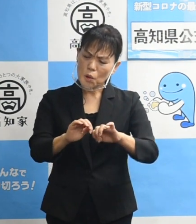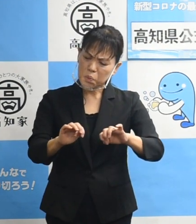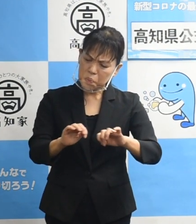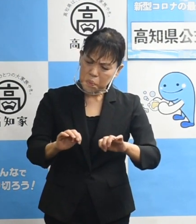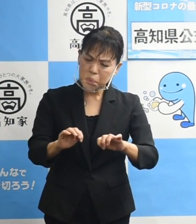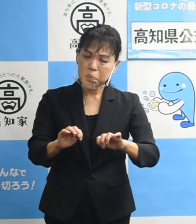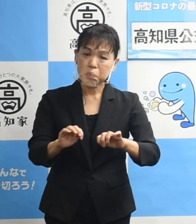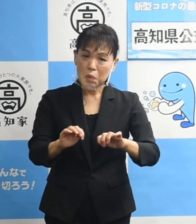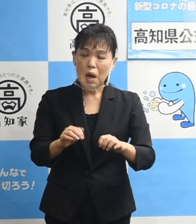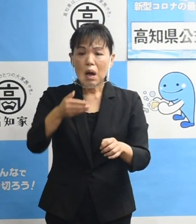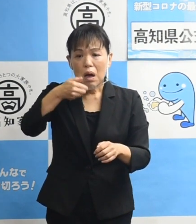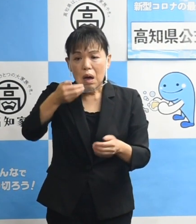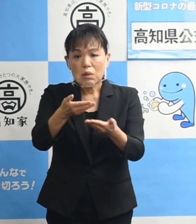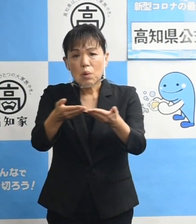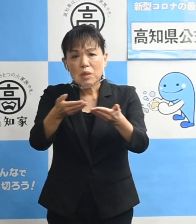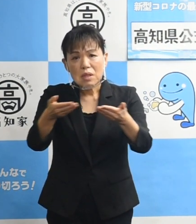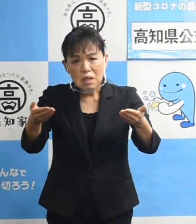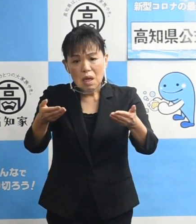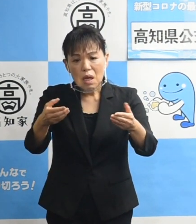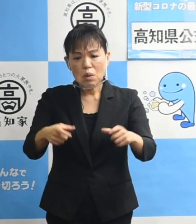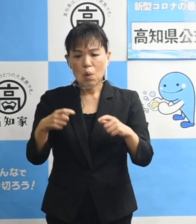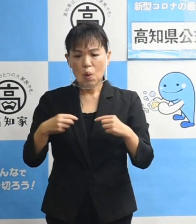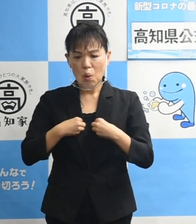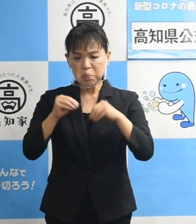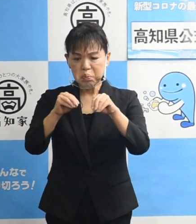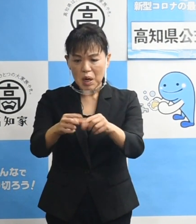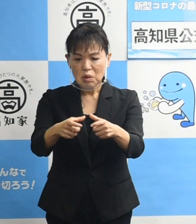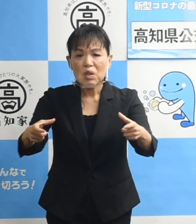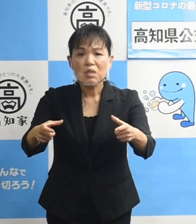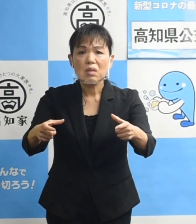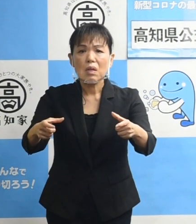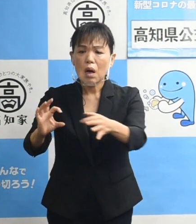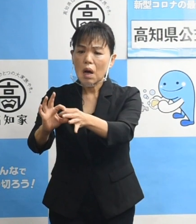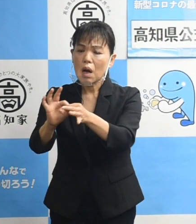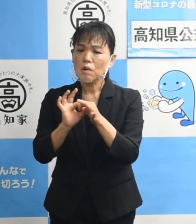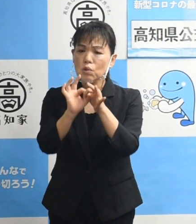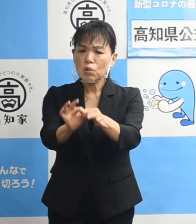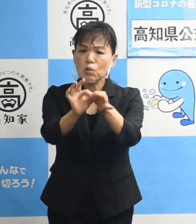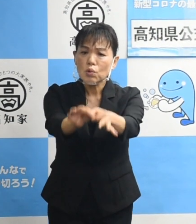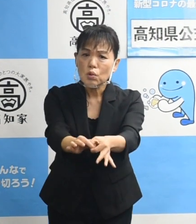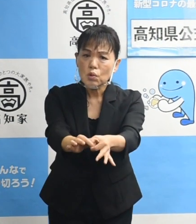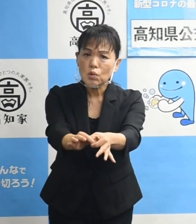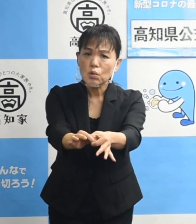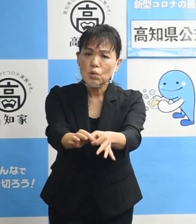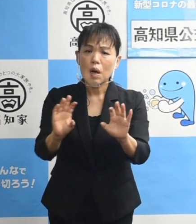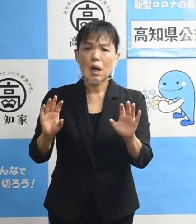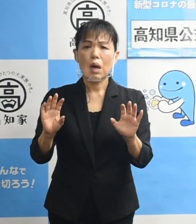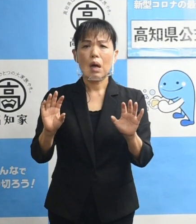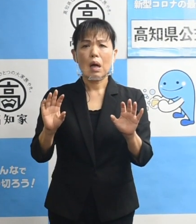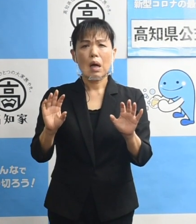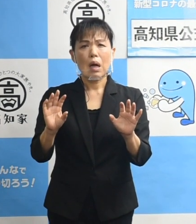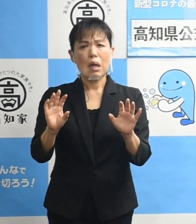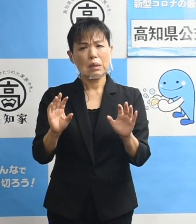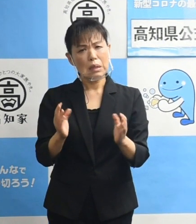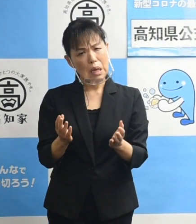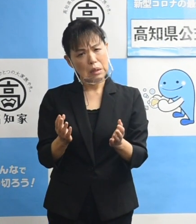ですね、この飲食店の場でのクラスターが続出するというところまでは至っていないわけではあります